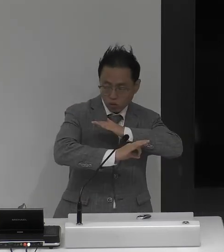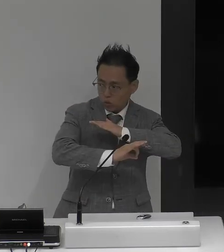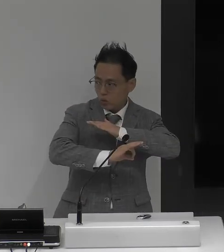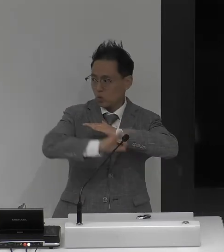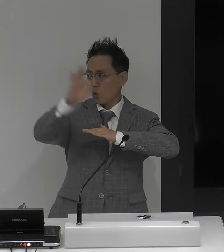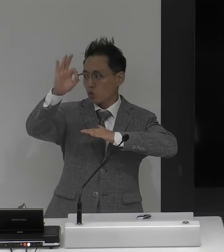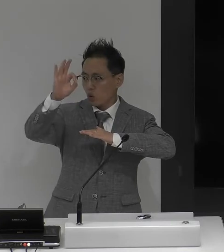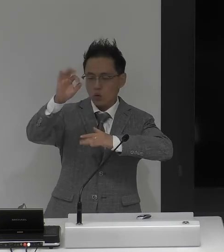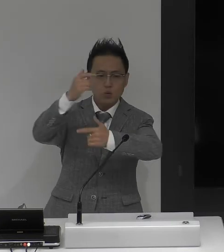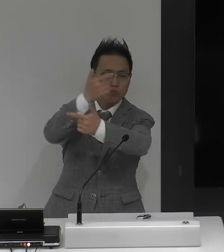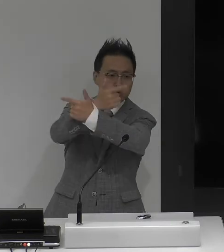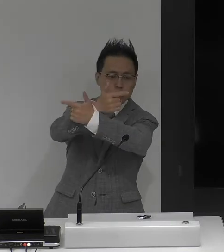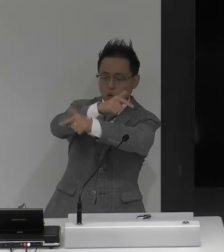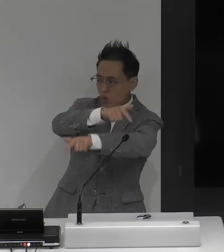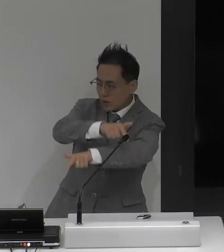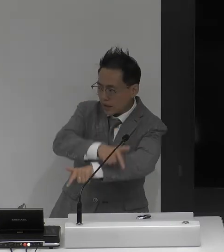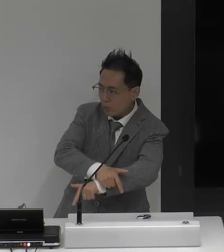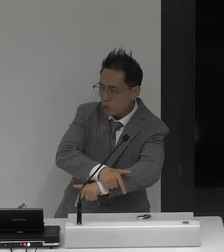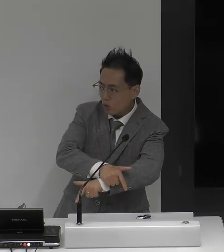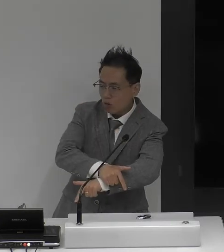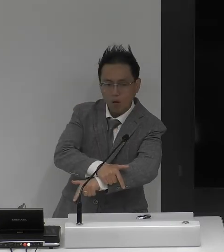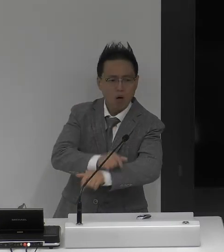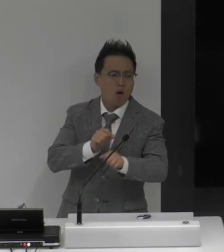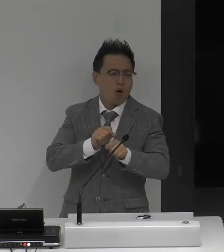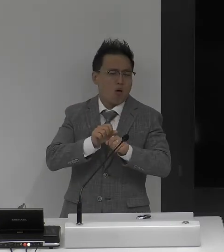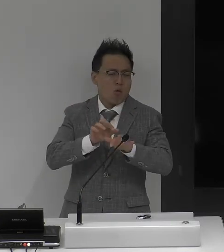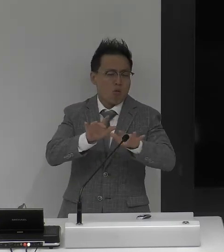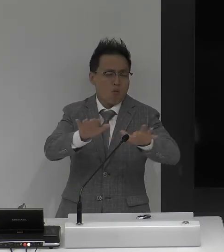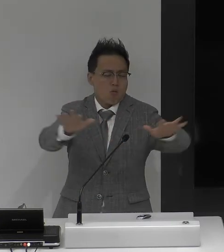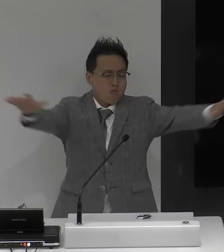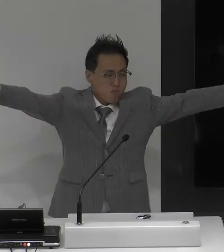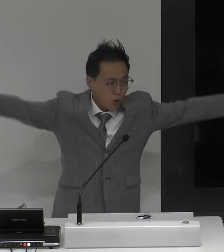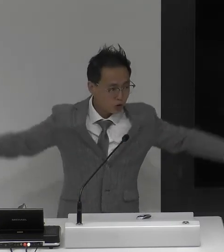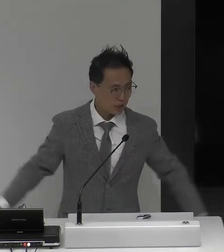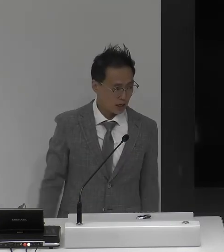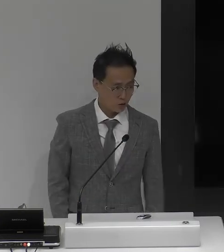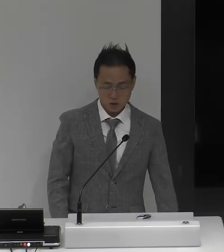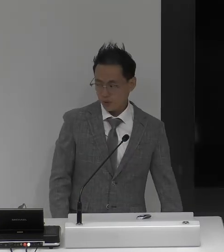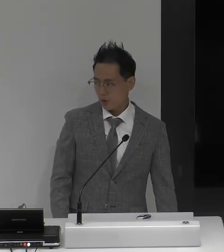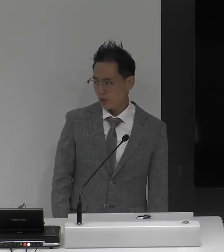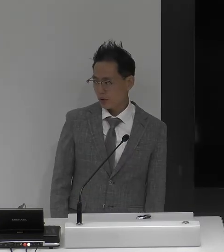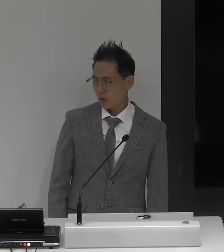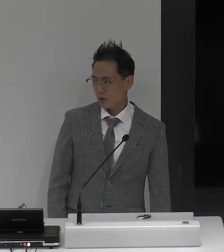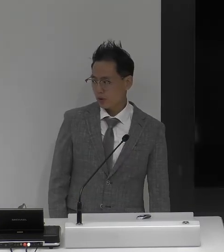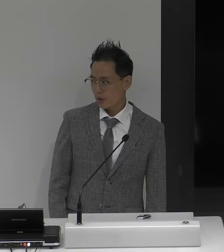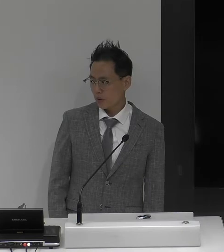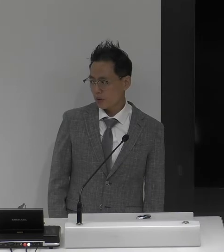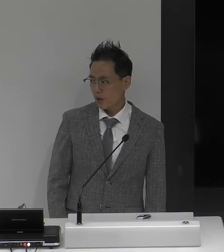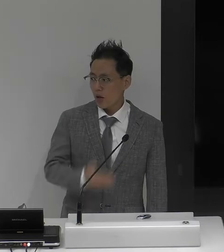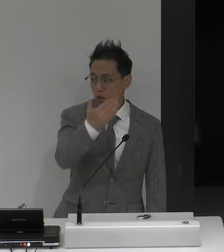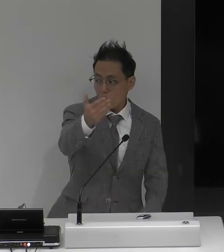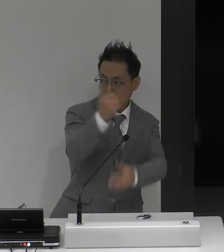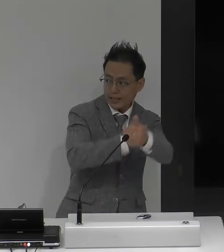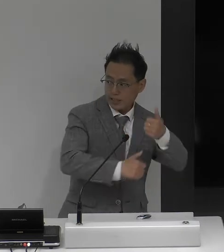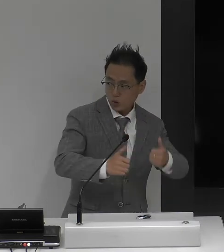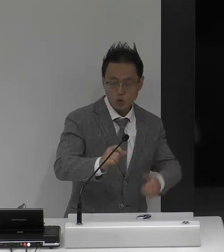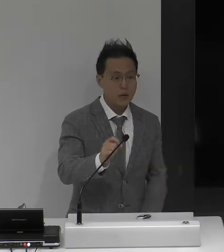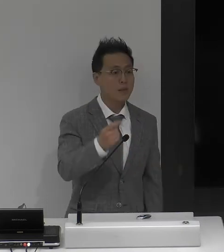서쪽, 동쪽, 북쪽, 남쪽 퍼져나갈 것입니다. 너와 내 자손으로